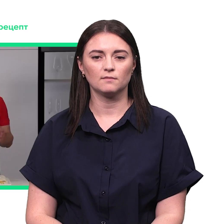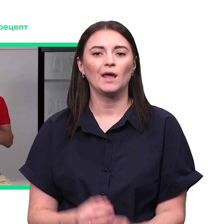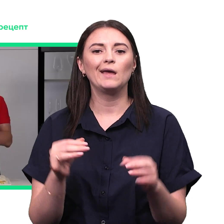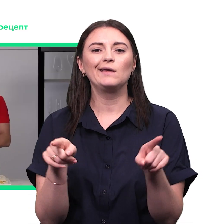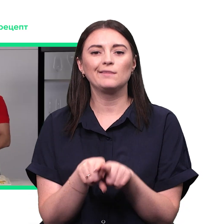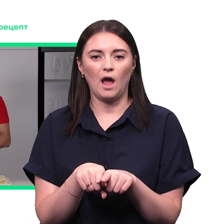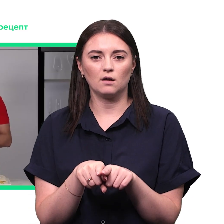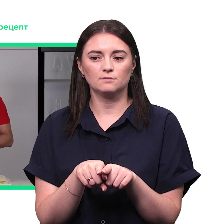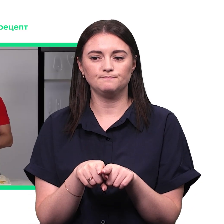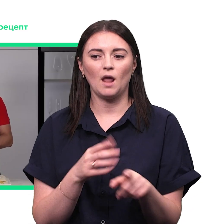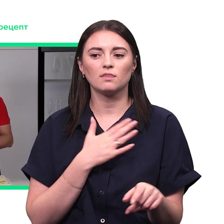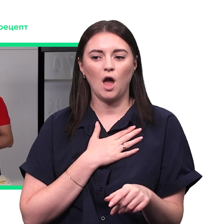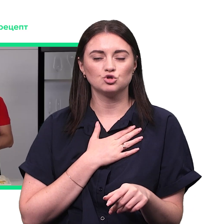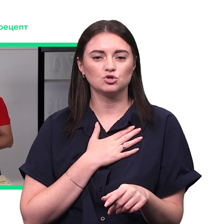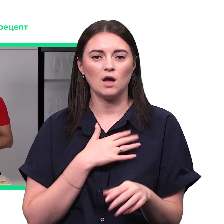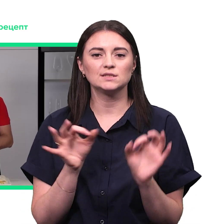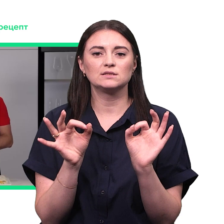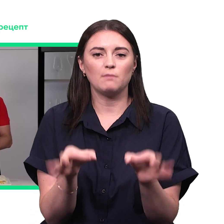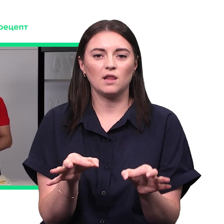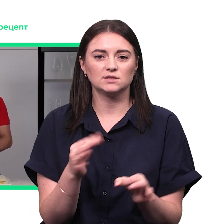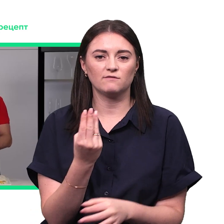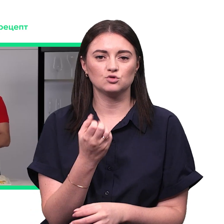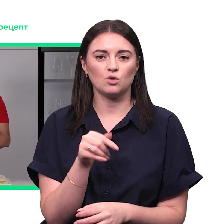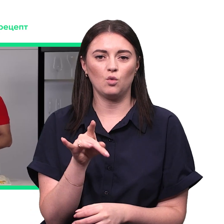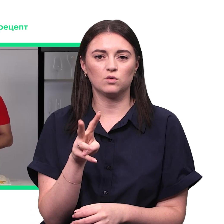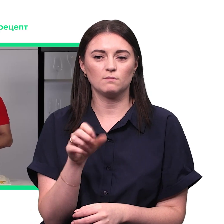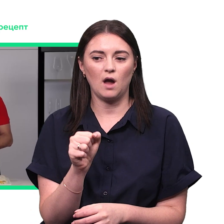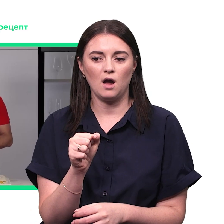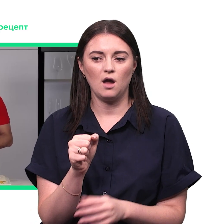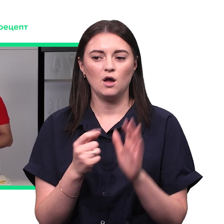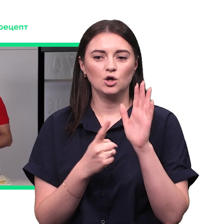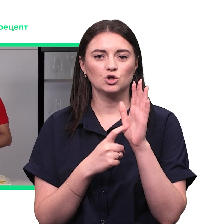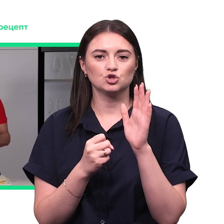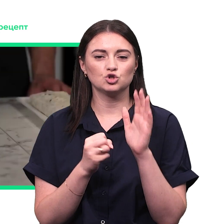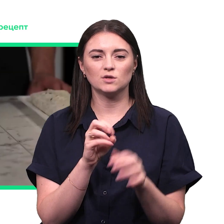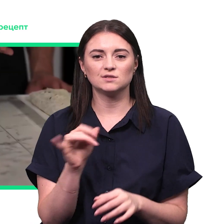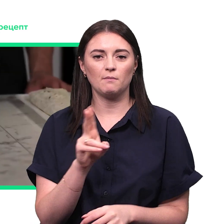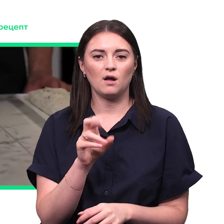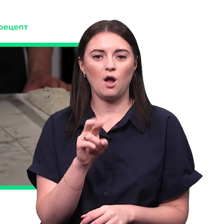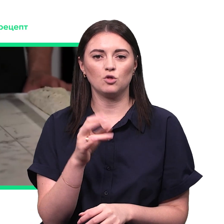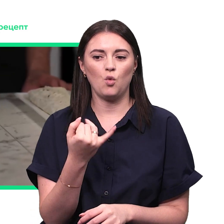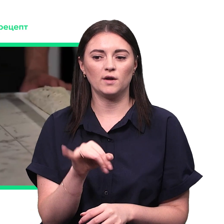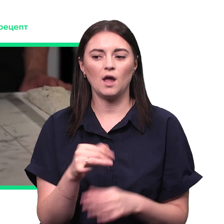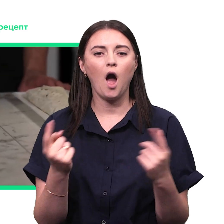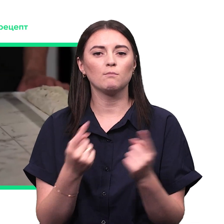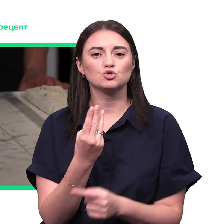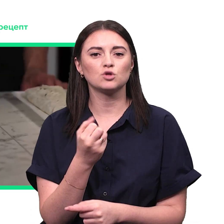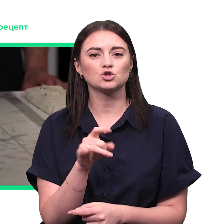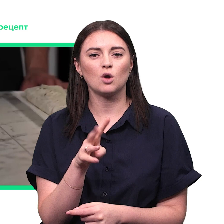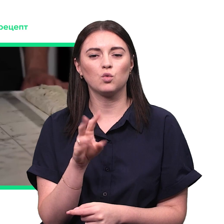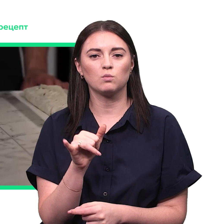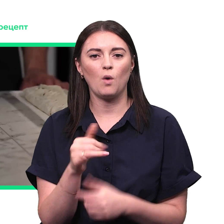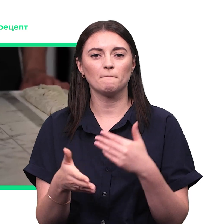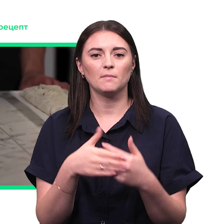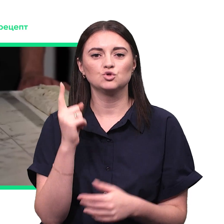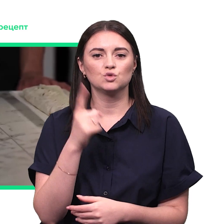Итак, наша сбалансированная шаурма 600 с небольшим калорий. Обычная шаурма